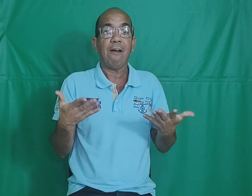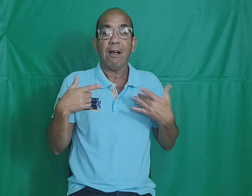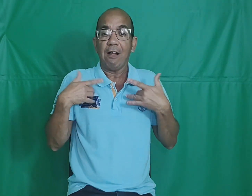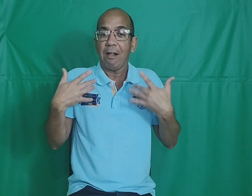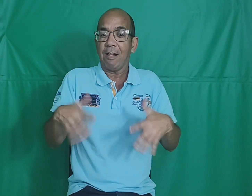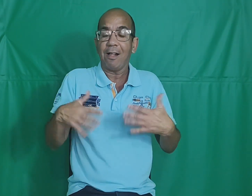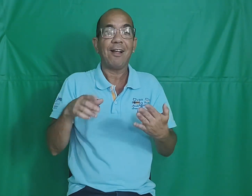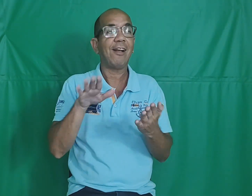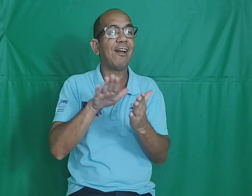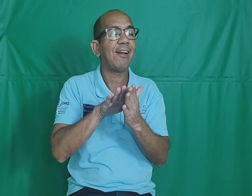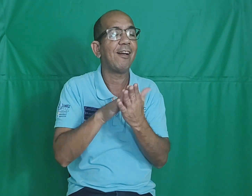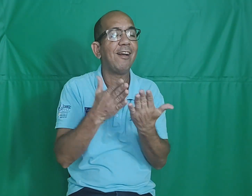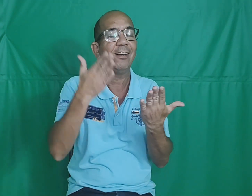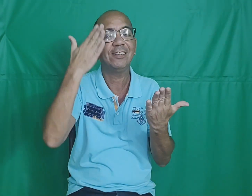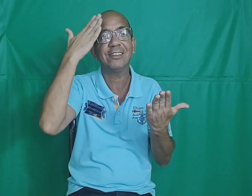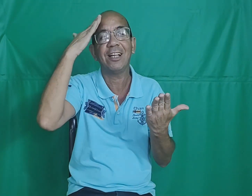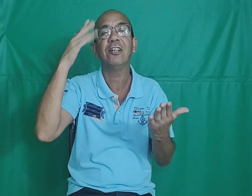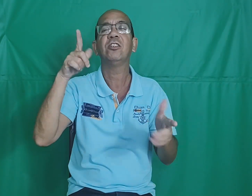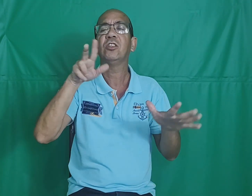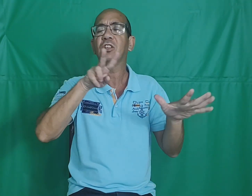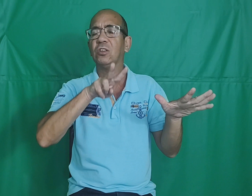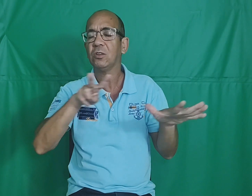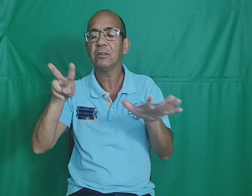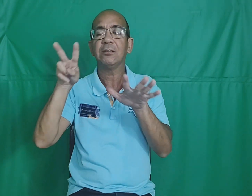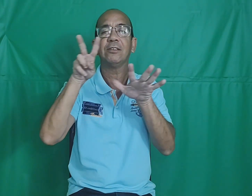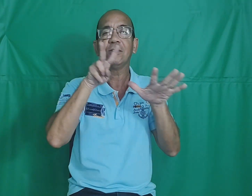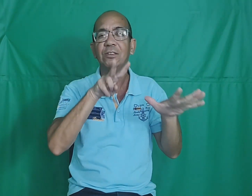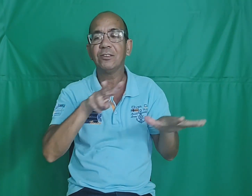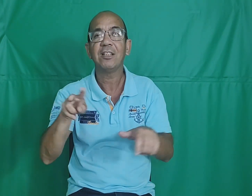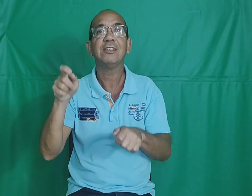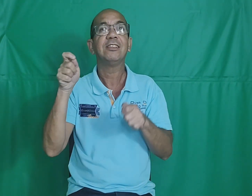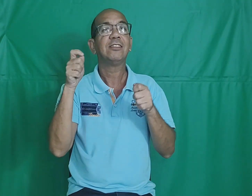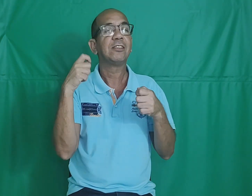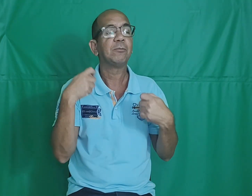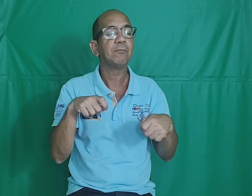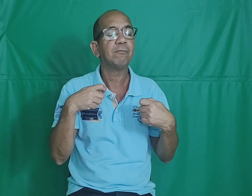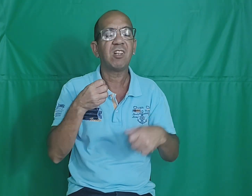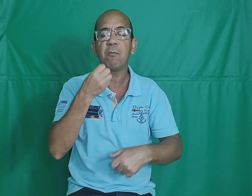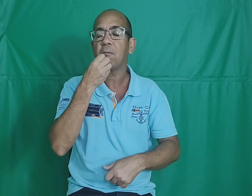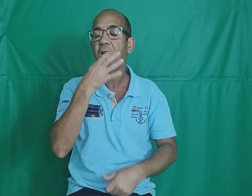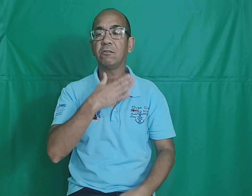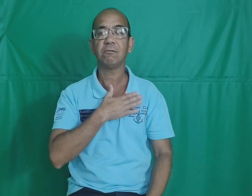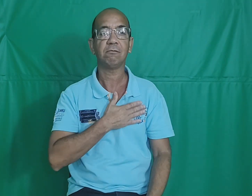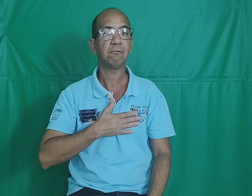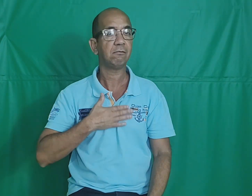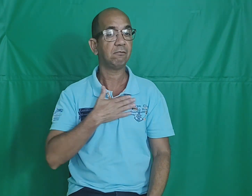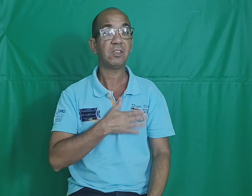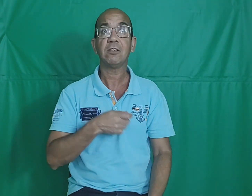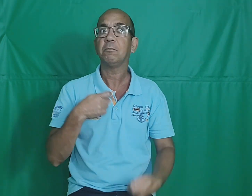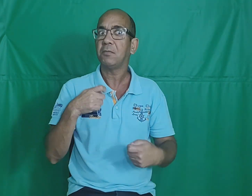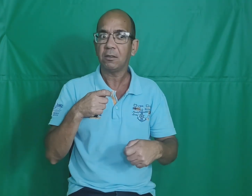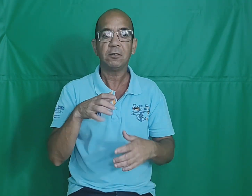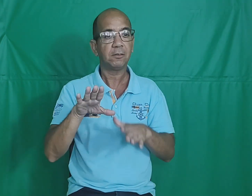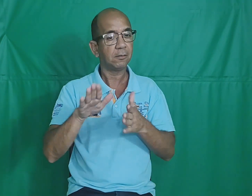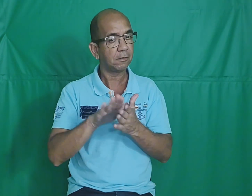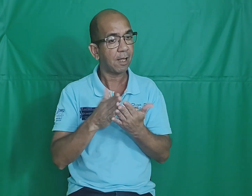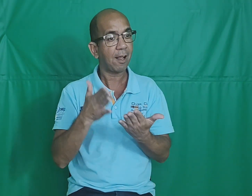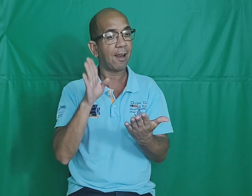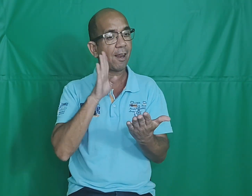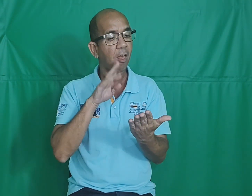Mas eu consigo aprender. Toda semana eu faço questão de estar presente. Gosto muito. É necessário na minha vida. Quando tenho